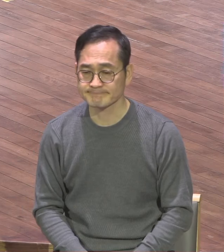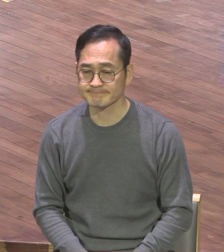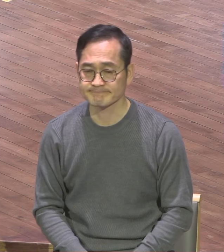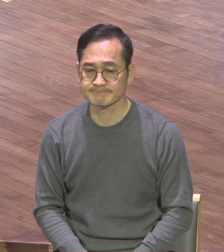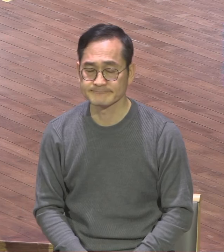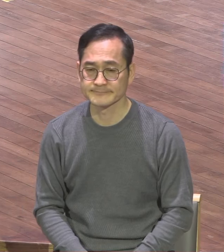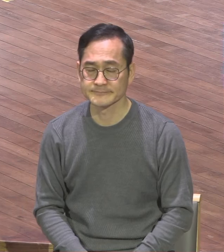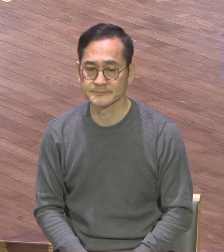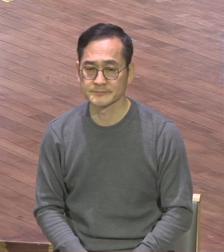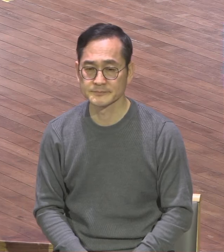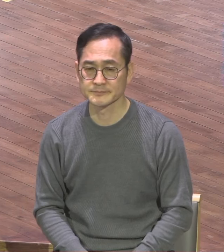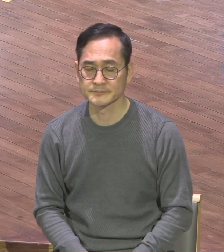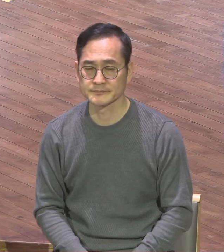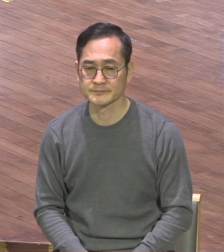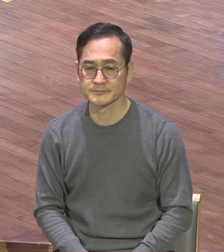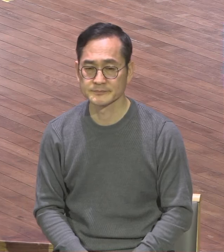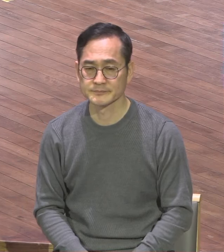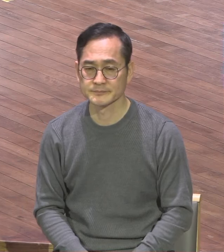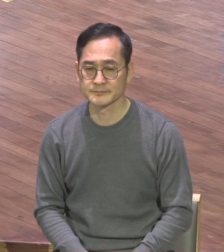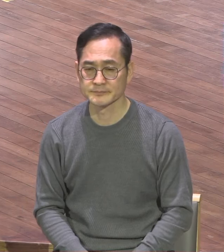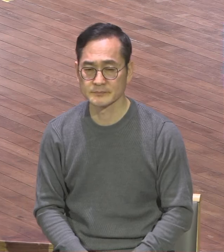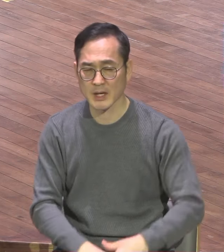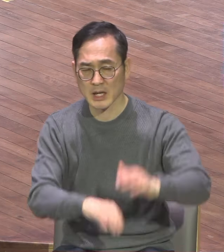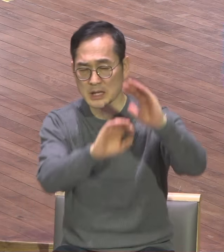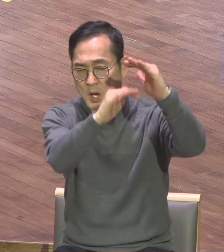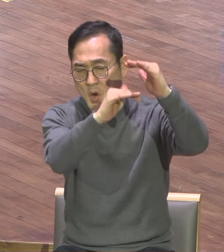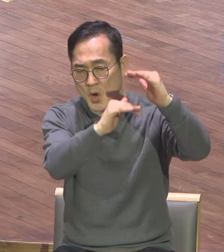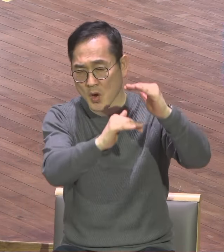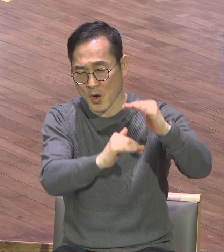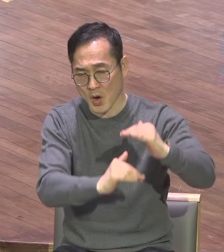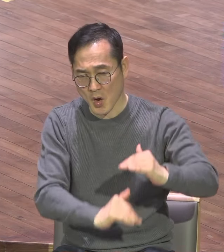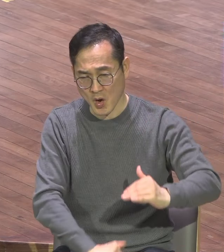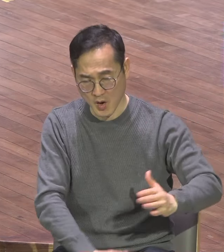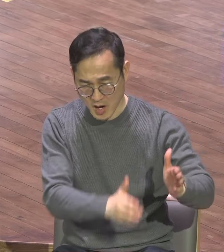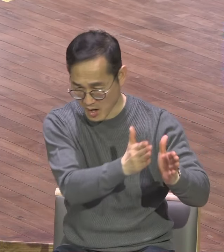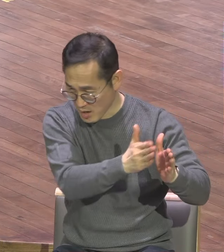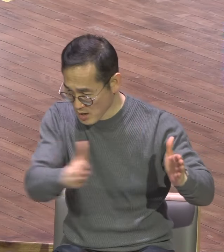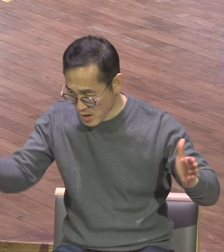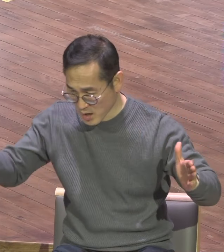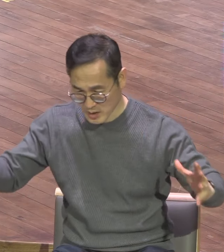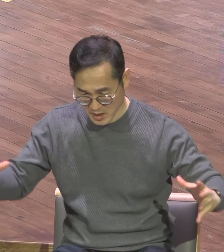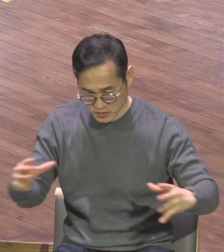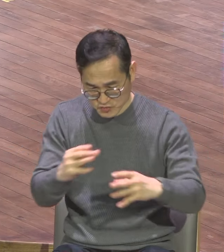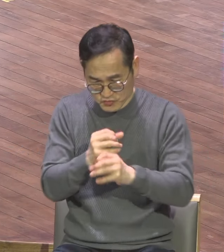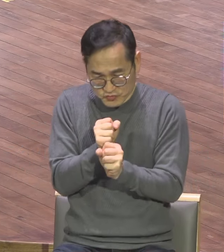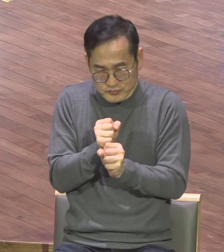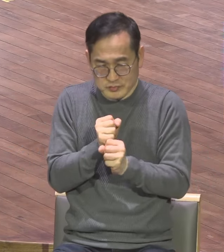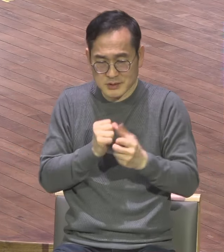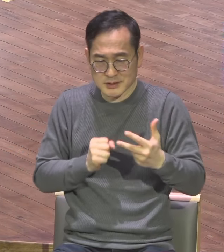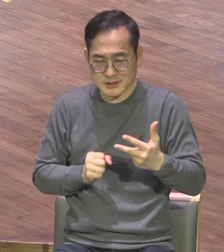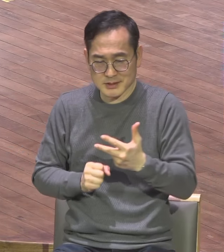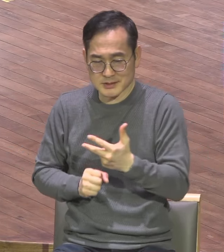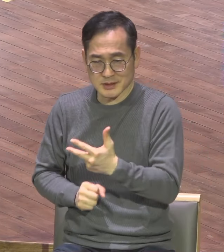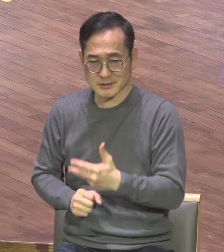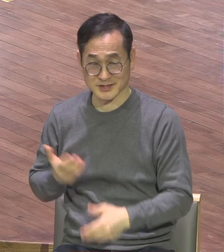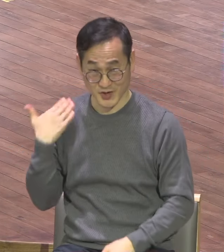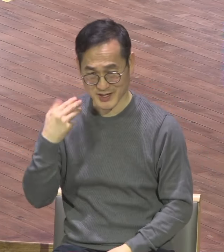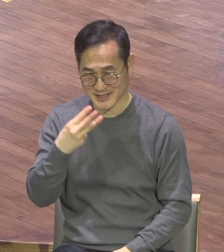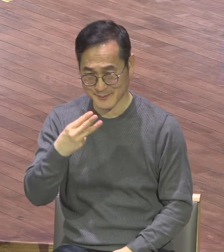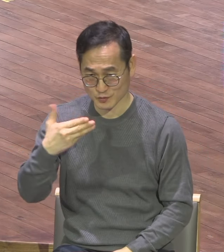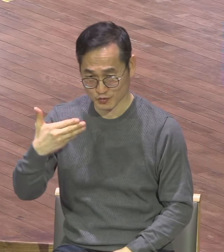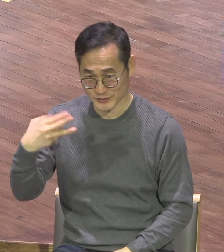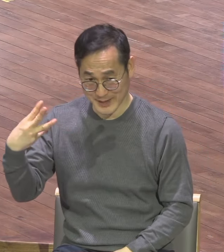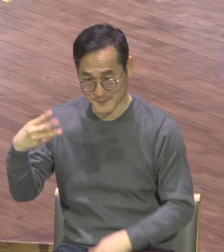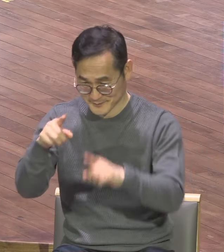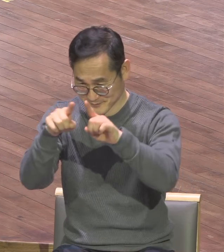그렇게 여러분 이 내용이 굉장히 방대하고 내용이 잘 정리가 잘 되기 때문에 제가 지난번 393 기도문을